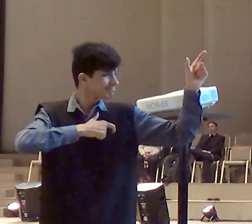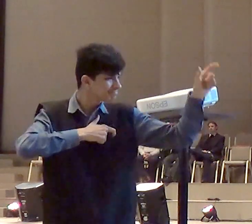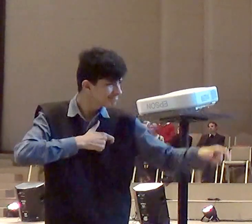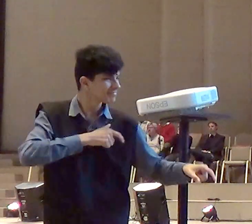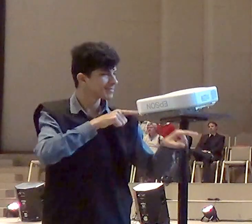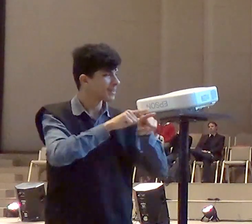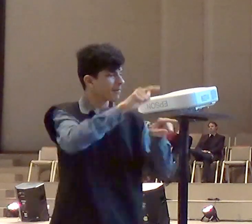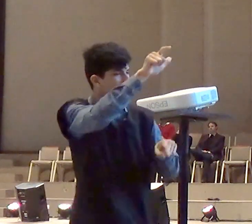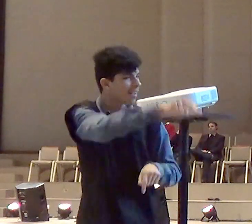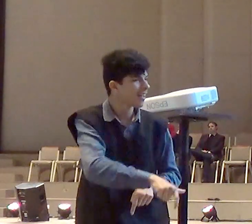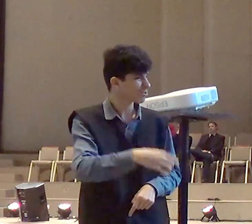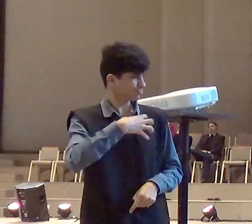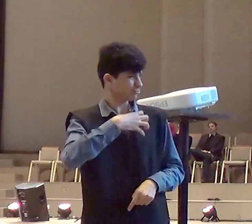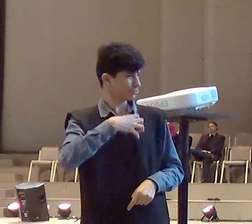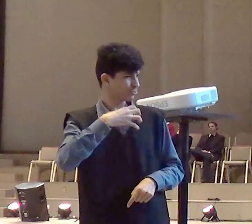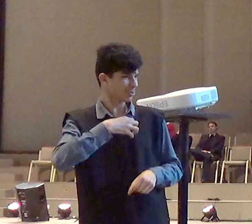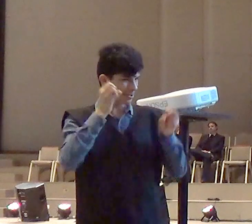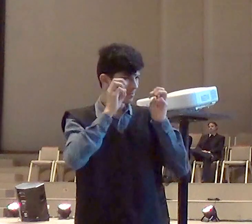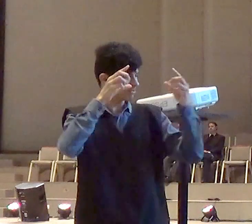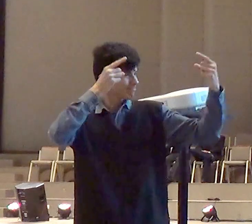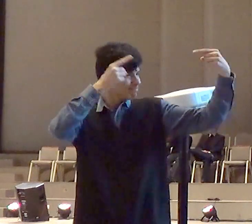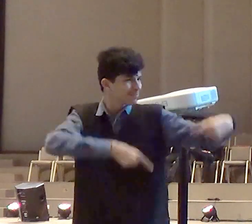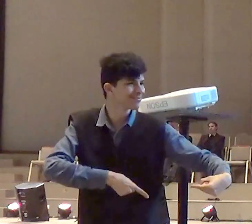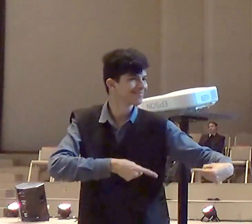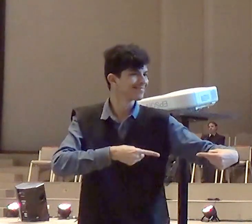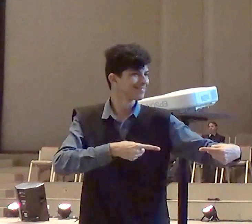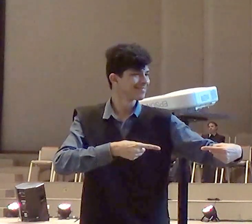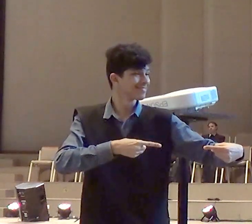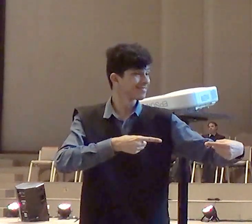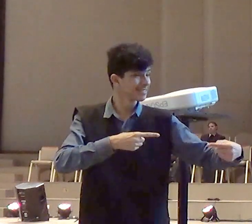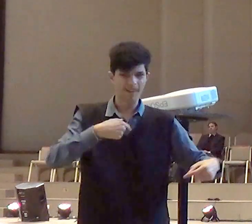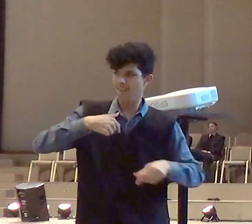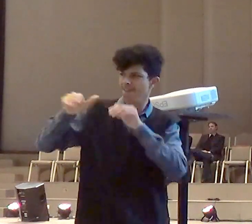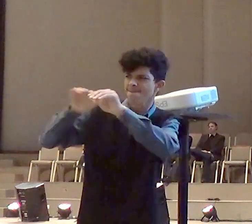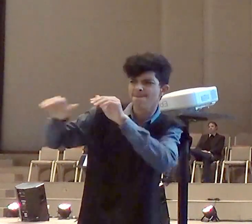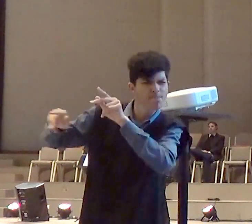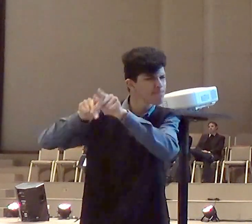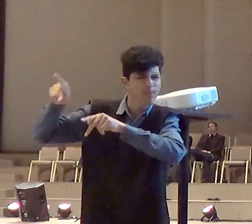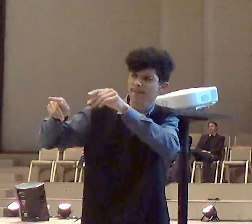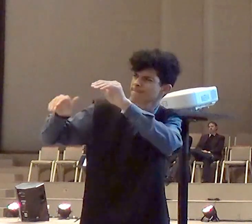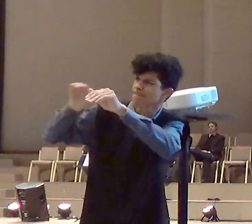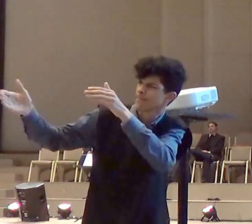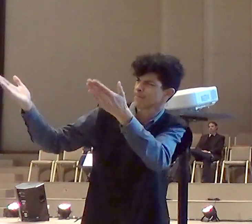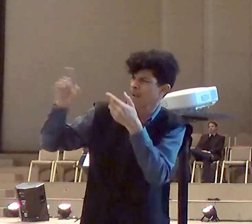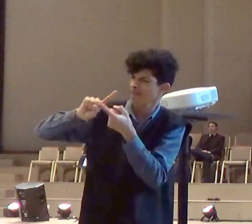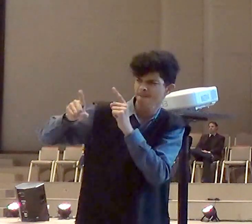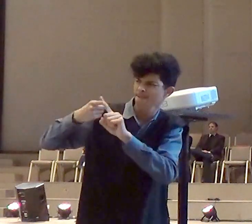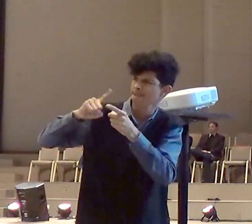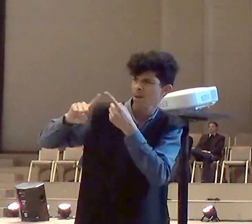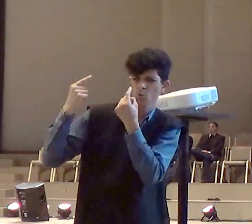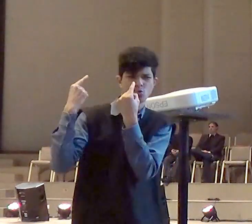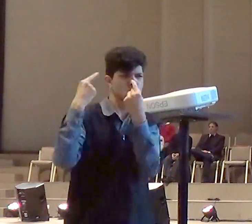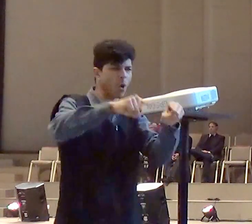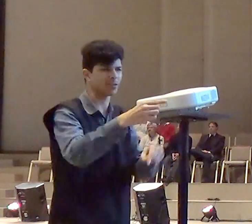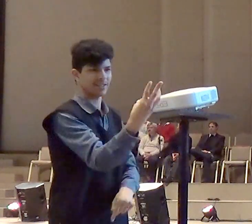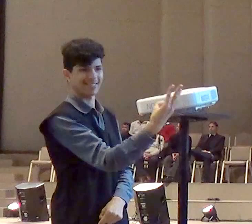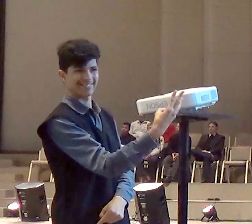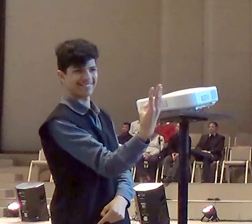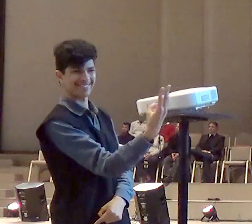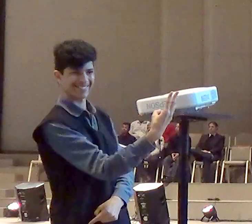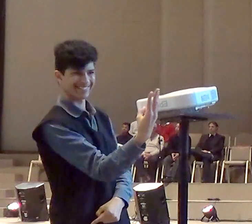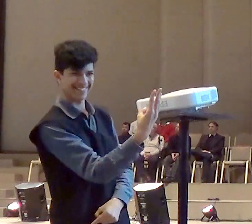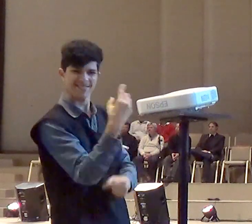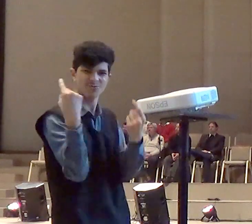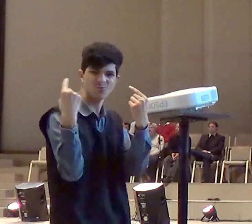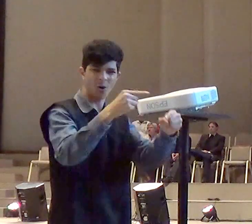de Moisés e então ele ele se uniram para começar esse movimento de rebelião